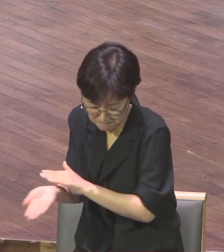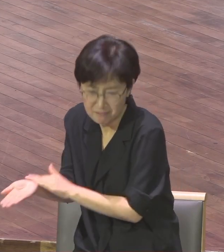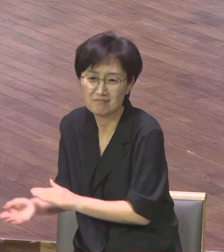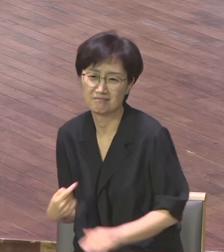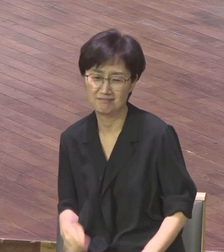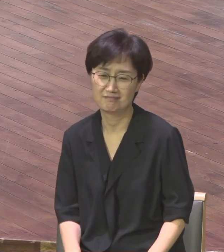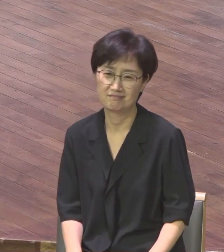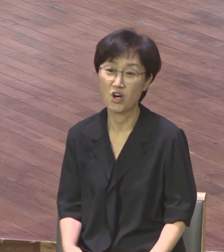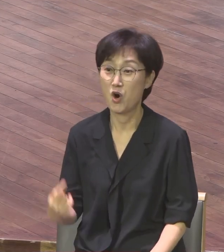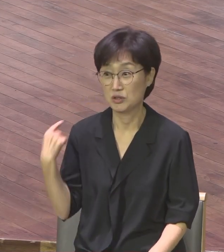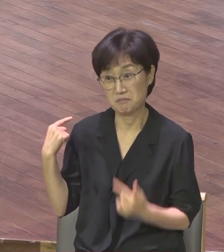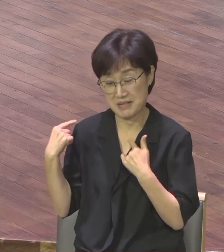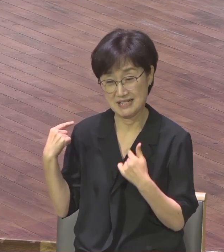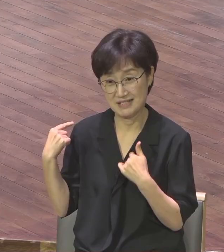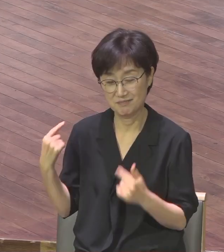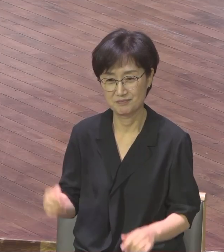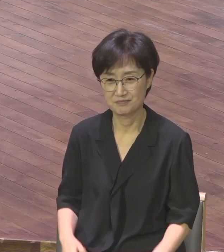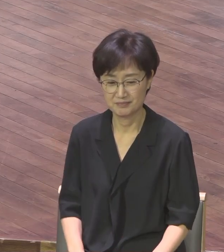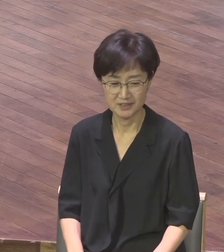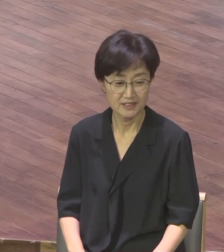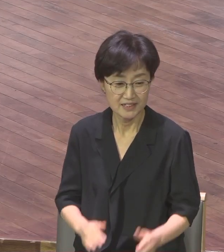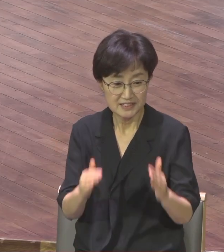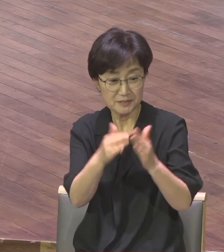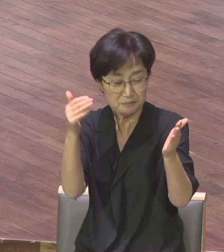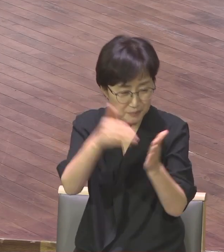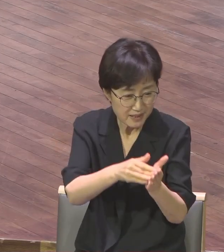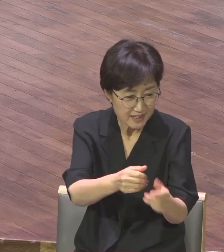어제도 그렇게 하고 쓰레기 비우고